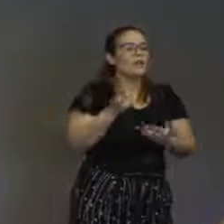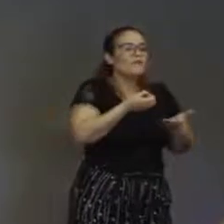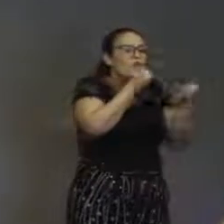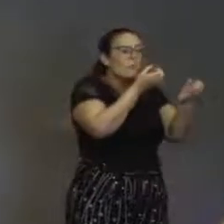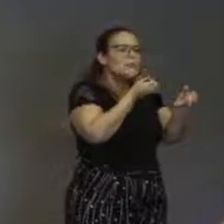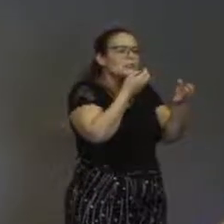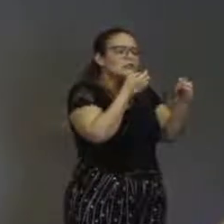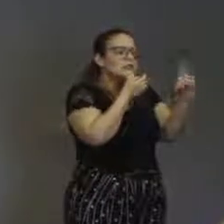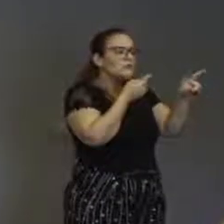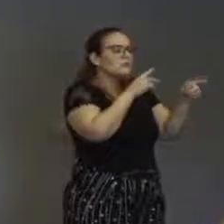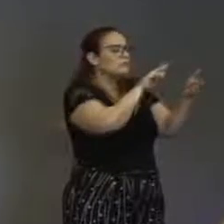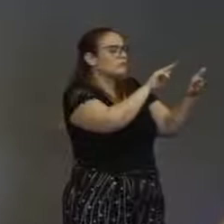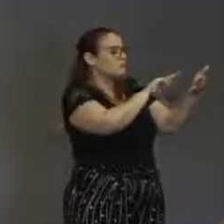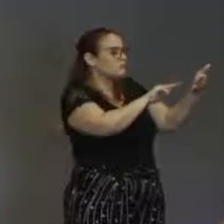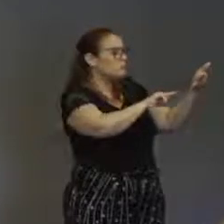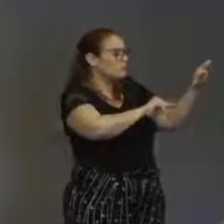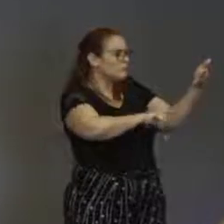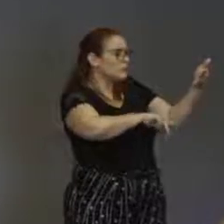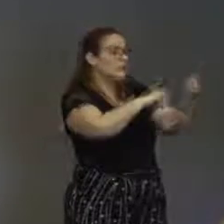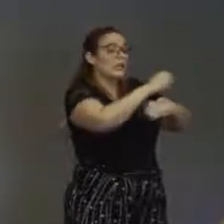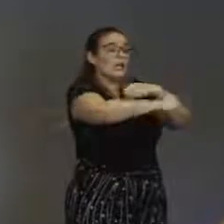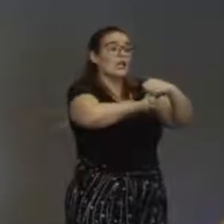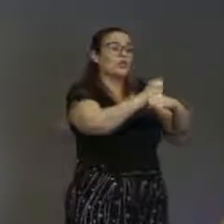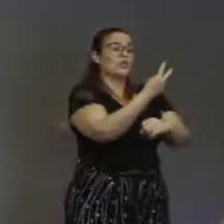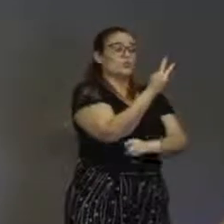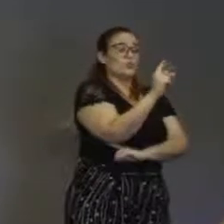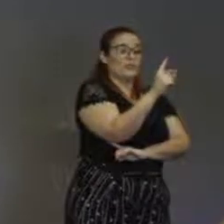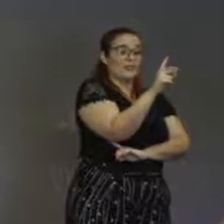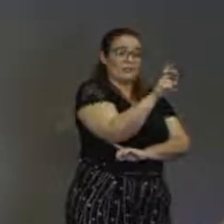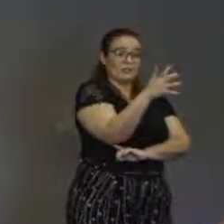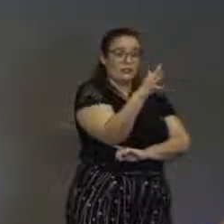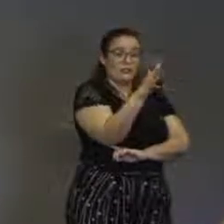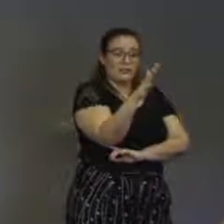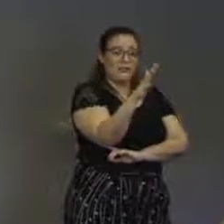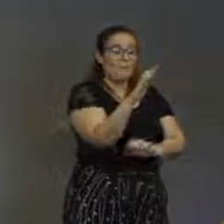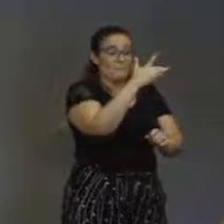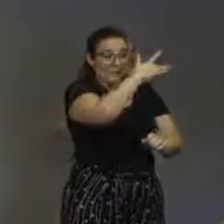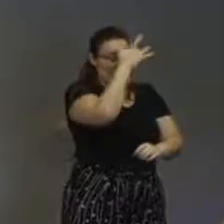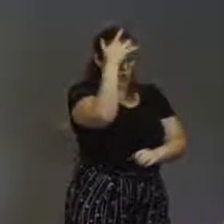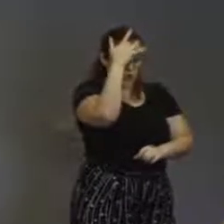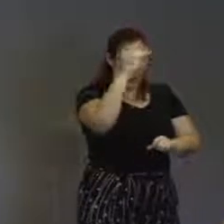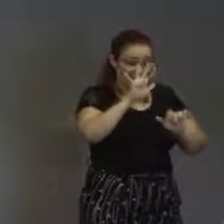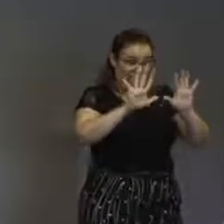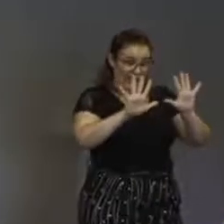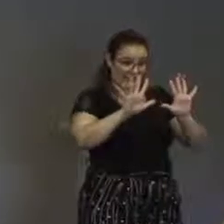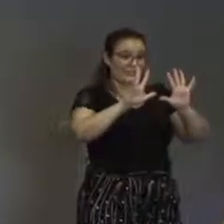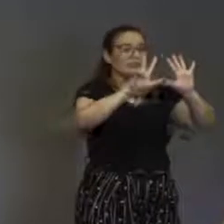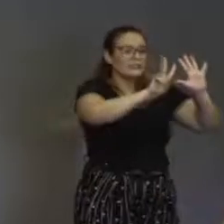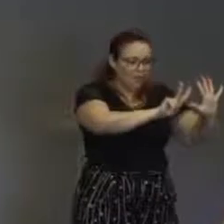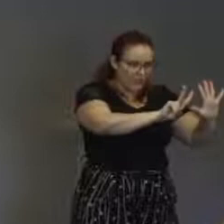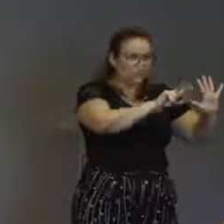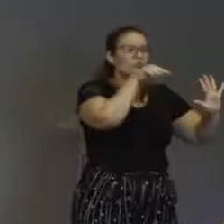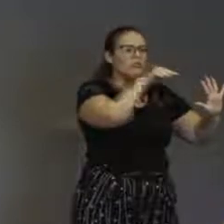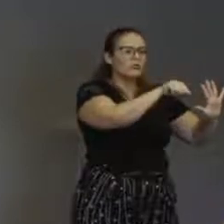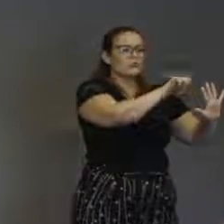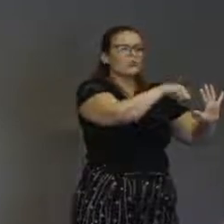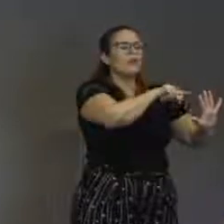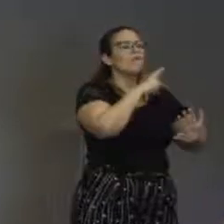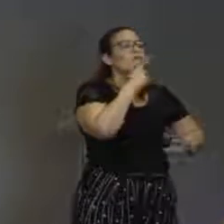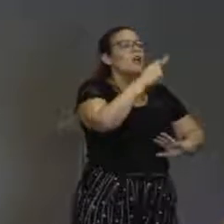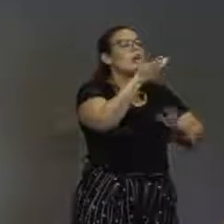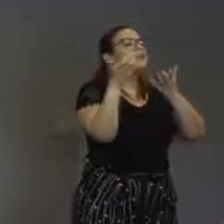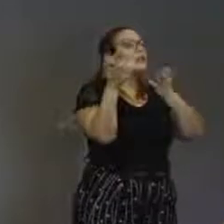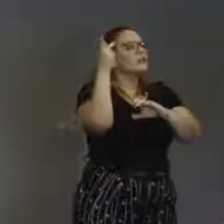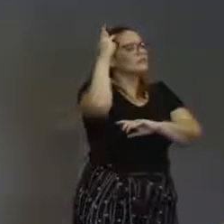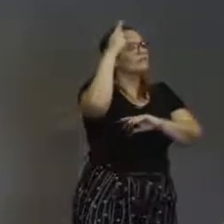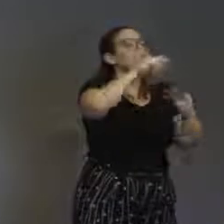percebe que, enfim, na edição de 2015, quase 7 de cada 10 habitantes da cidade de São Paulo diziam que gostariam de sair da cidade